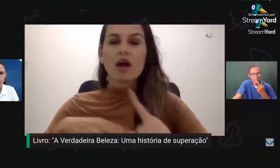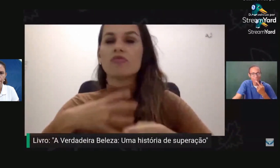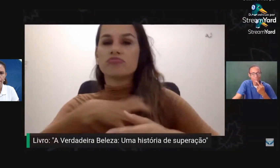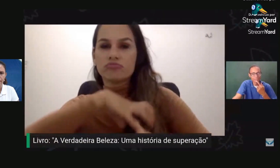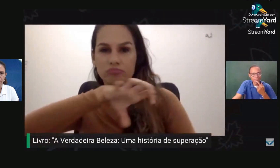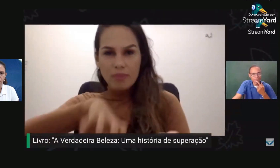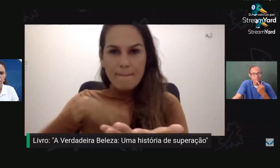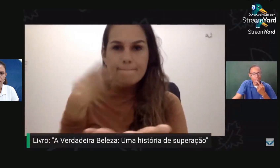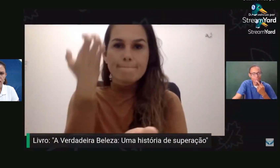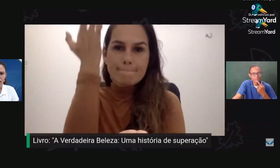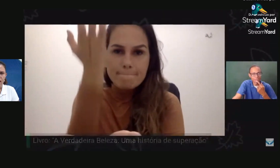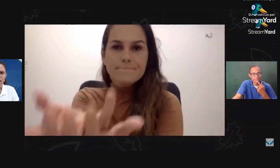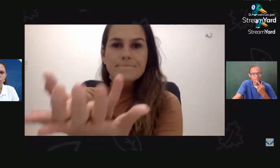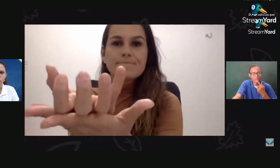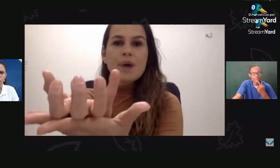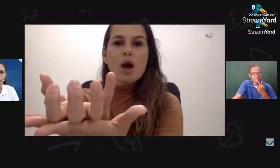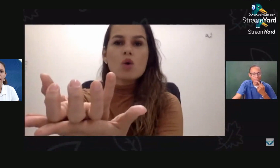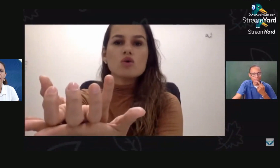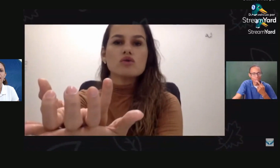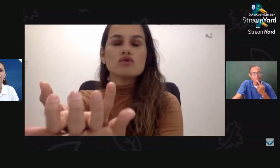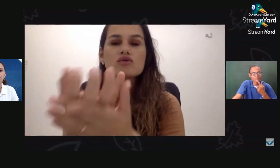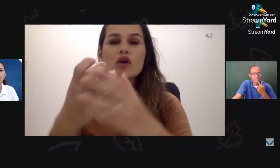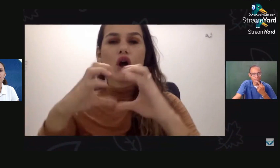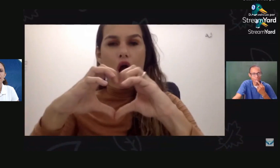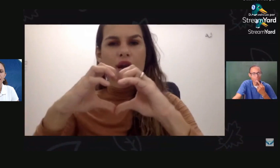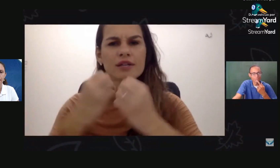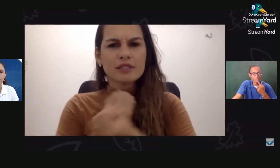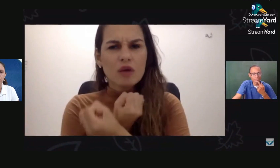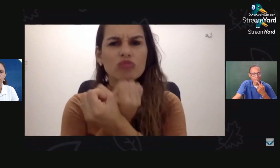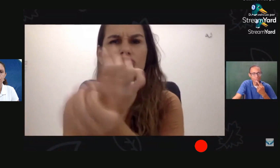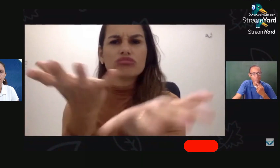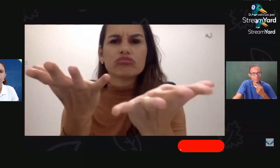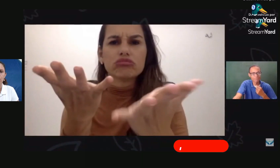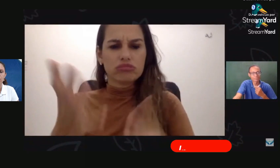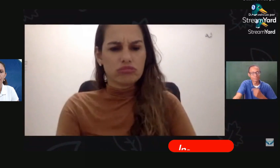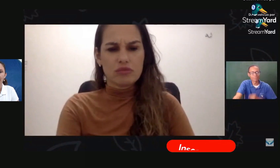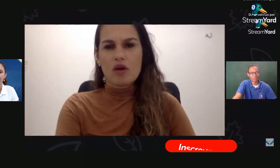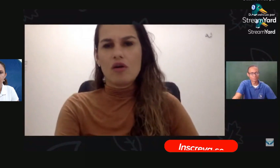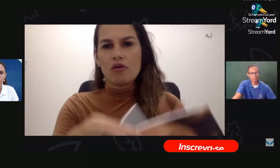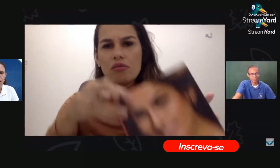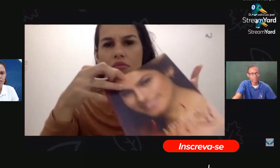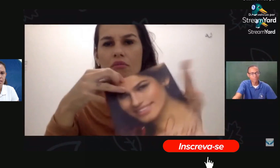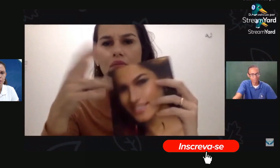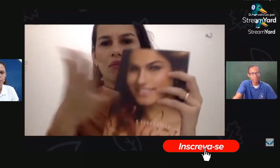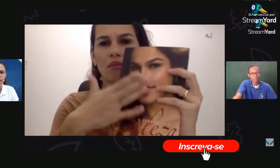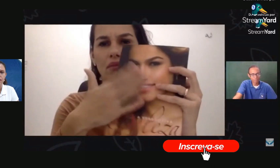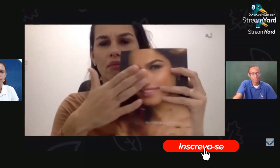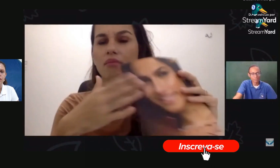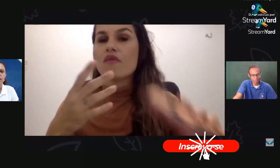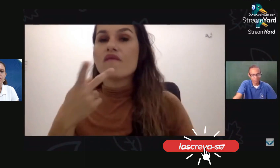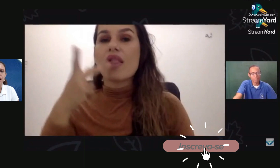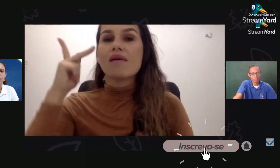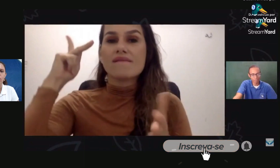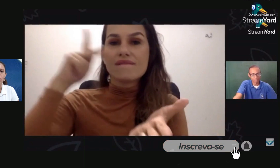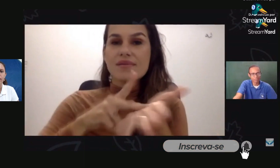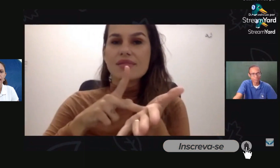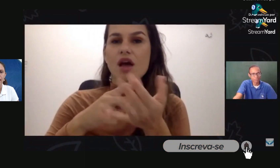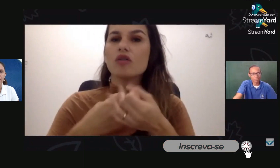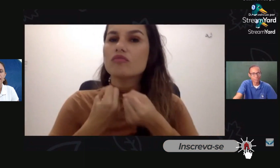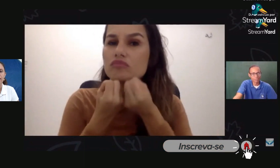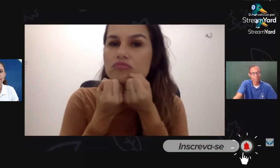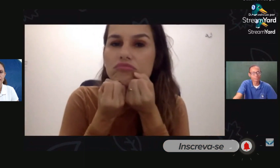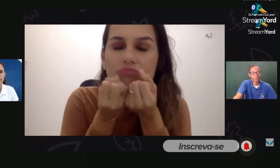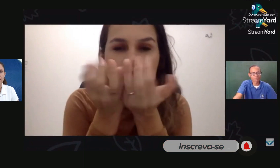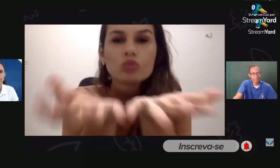sentimento só para mim, não. Eu coloquei aquilo, mostrei para as outras pessoas, eu abri meu coração mesmo, sabe?